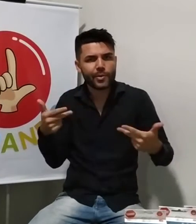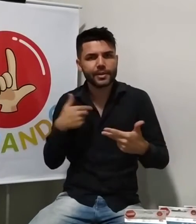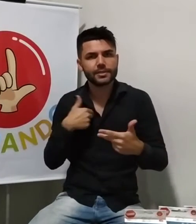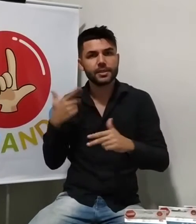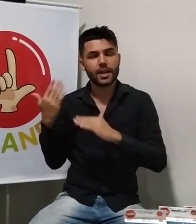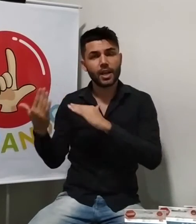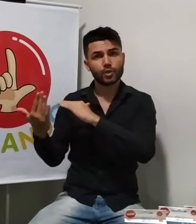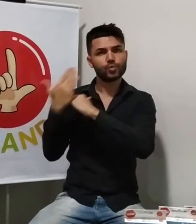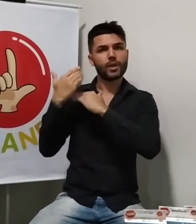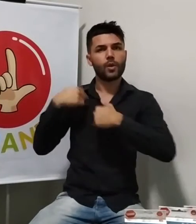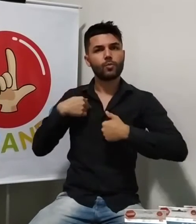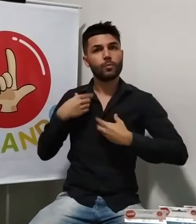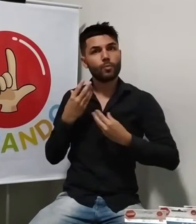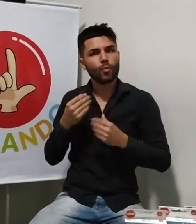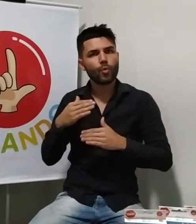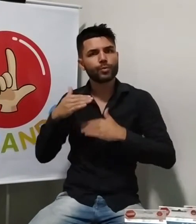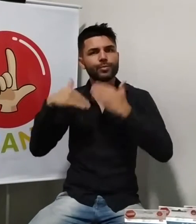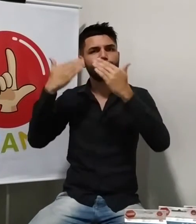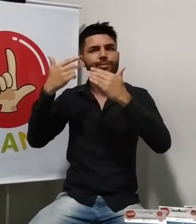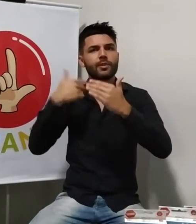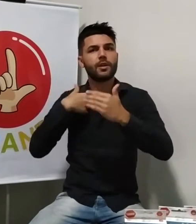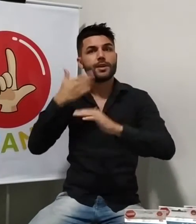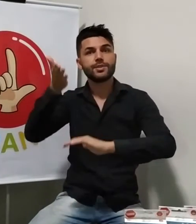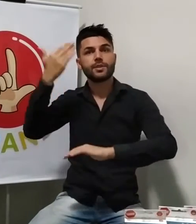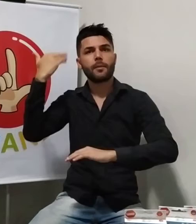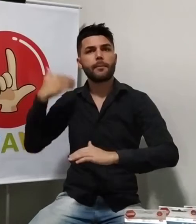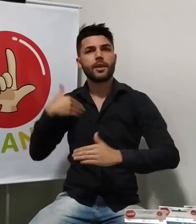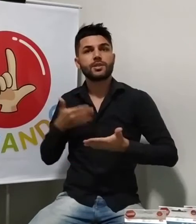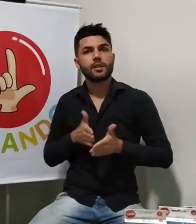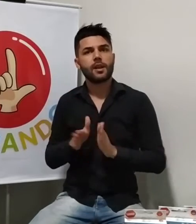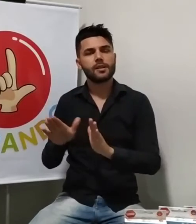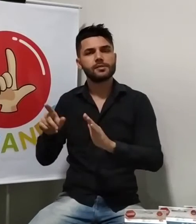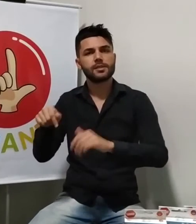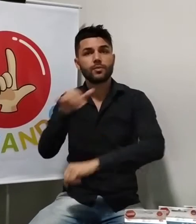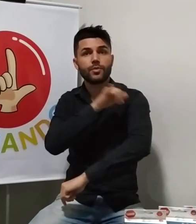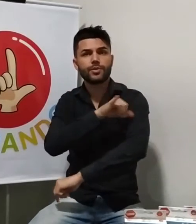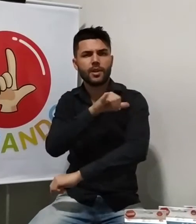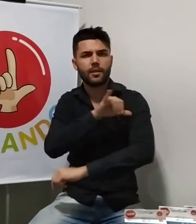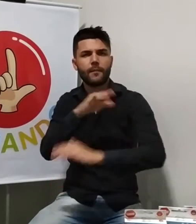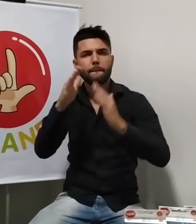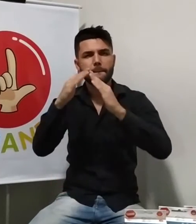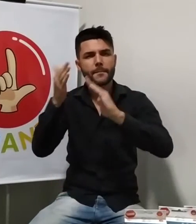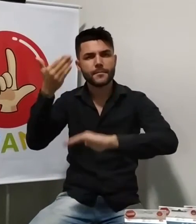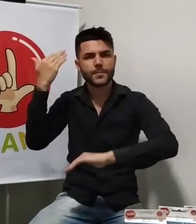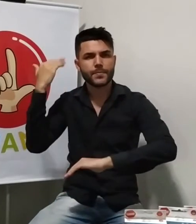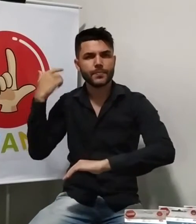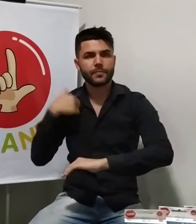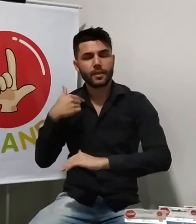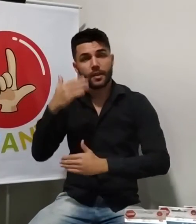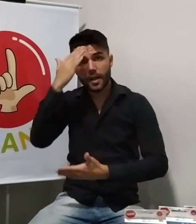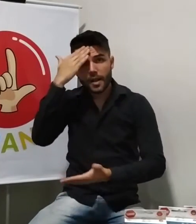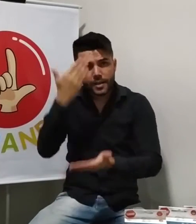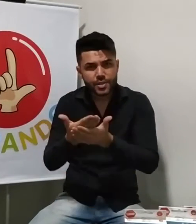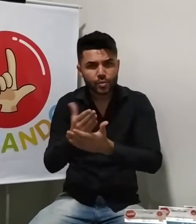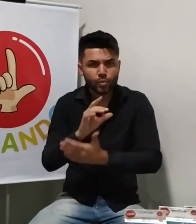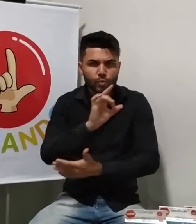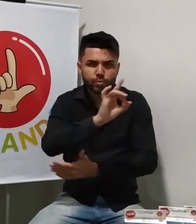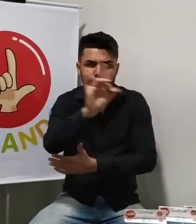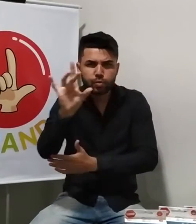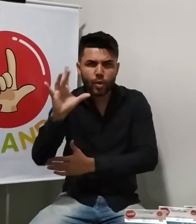na periferia do Rio de Janeiro. Eu acredito que todas as pessoas possam ampliar os seus referenciais, crescerem contrariando estatísticas e